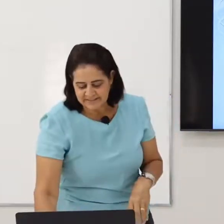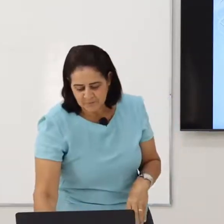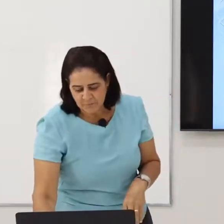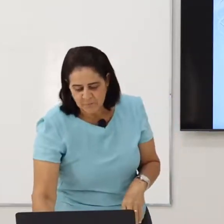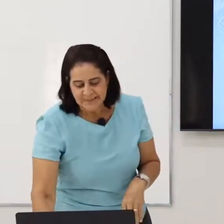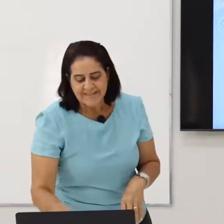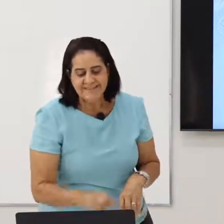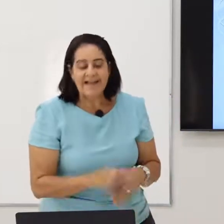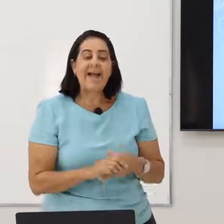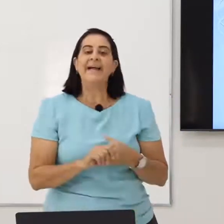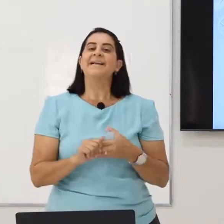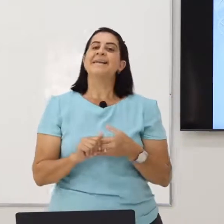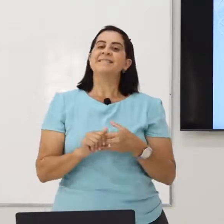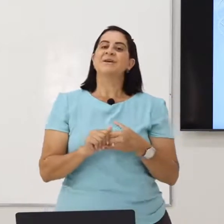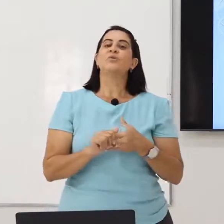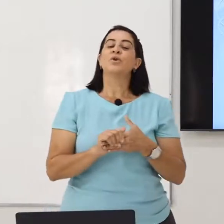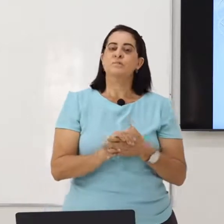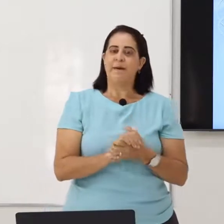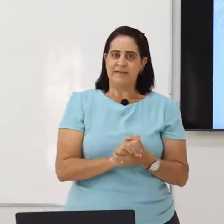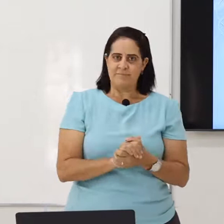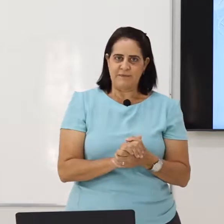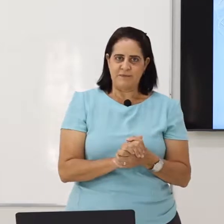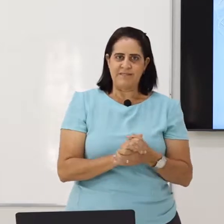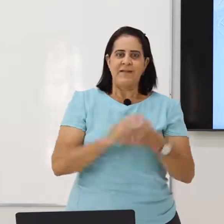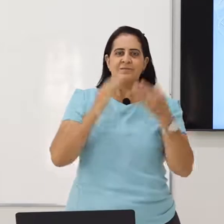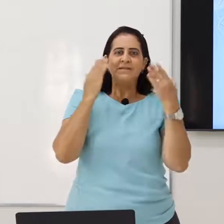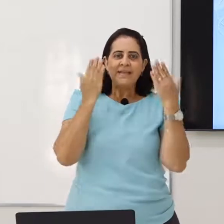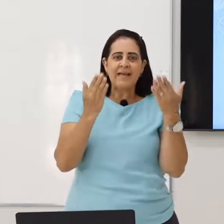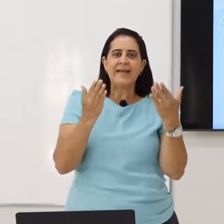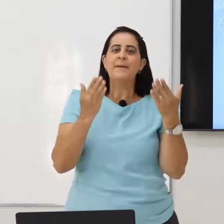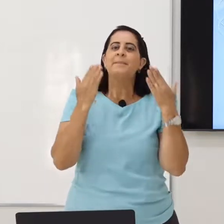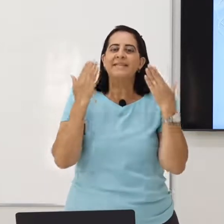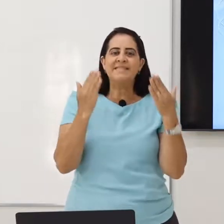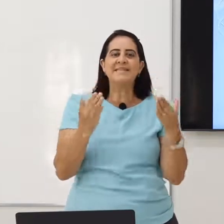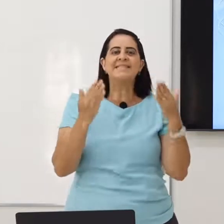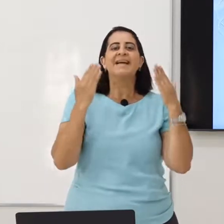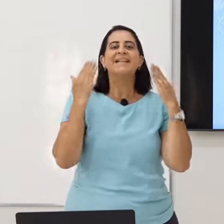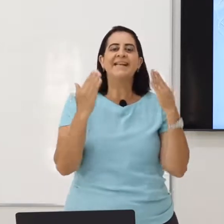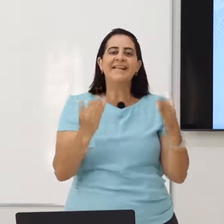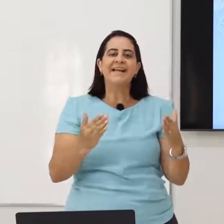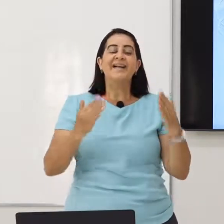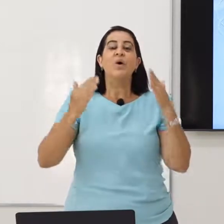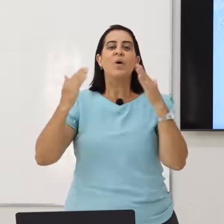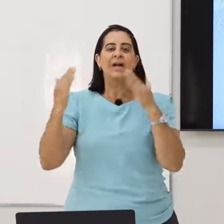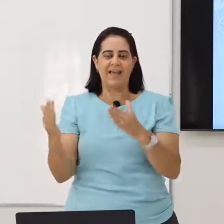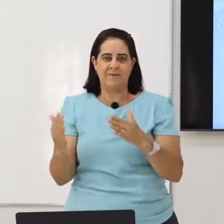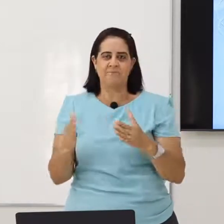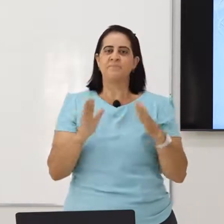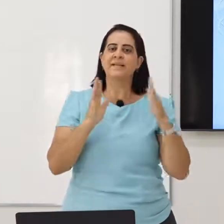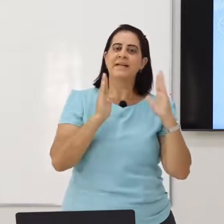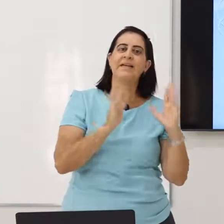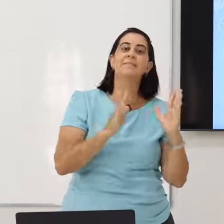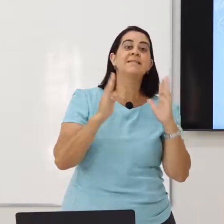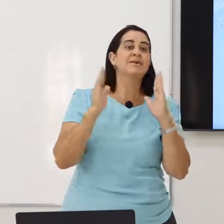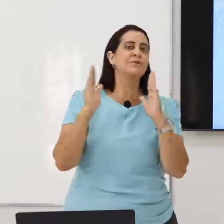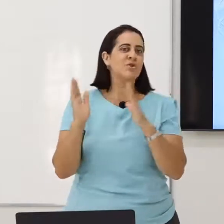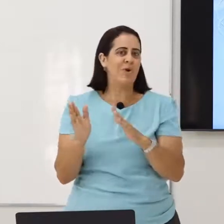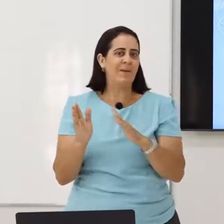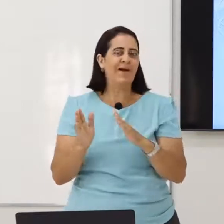então, da questão dos parâmetros, você precisa entender o quê? Libras é um idioma,